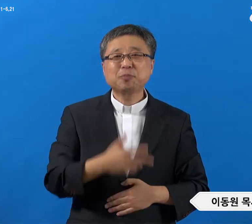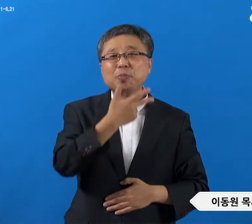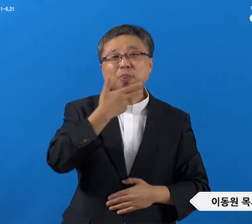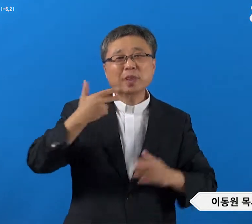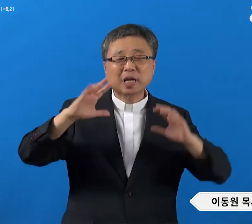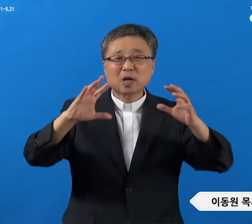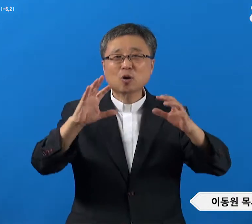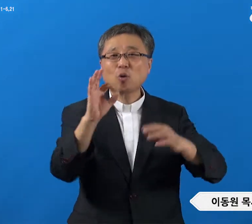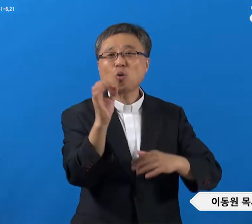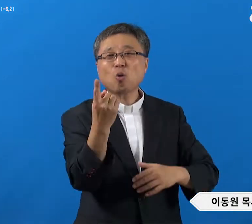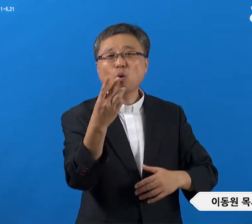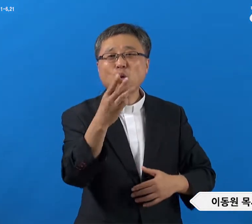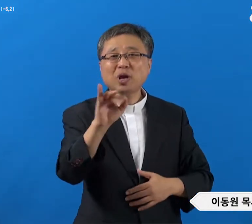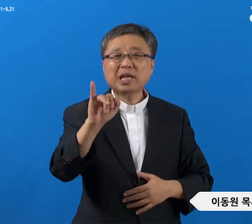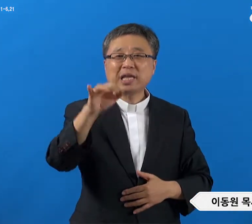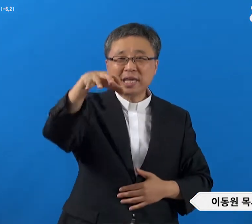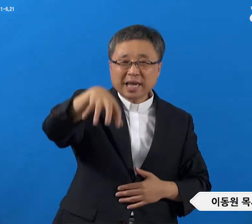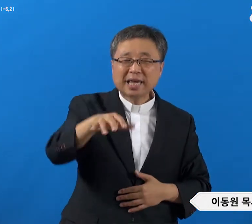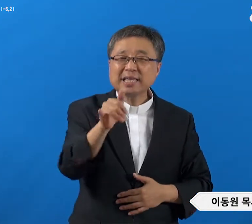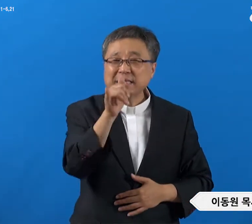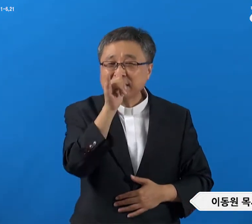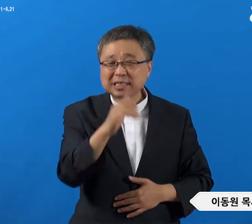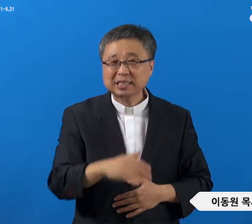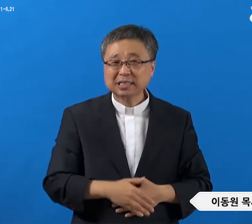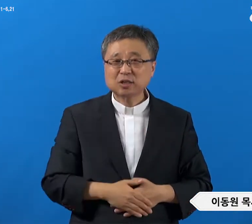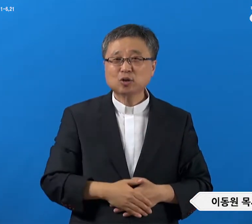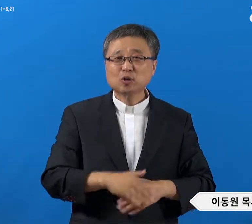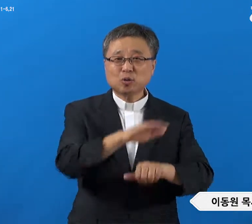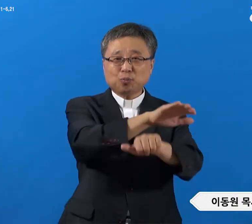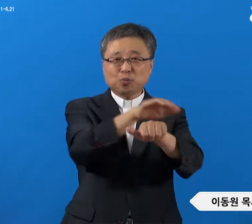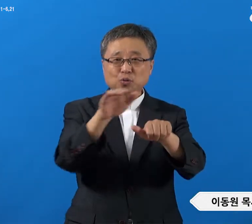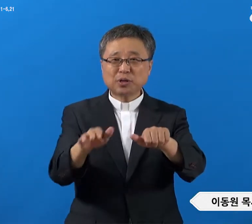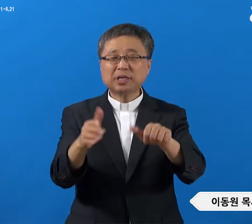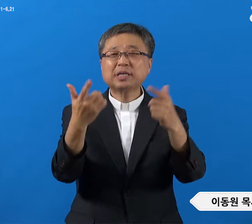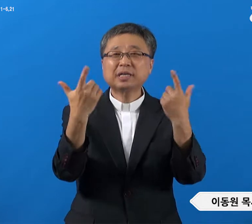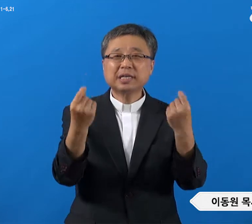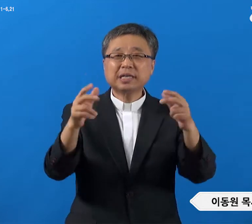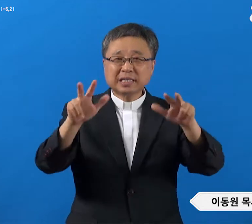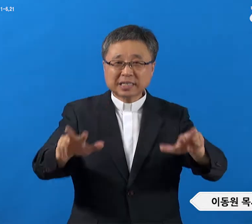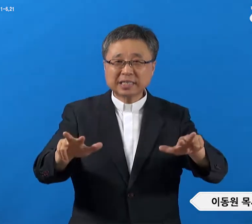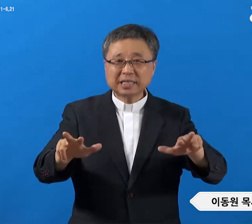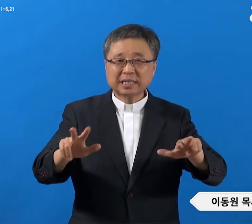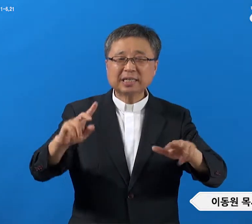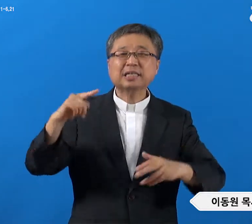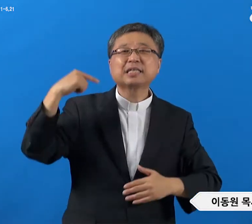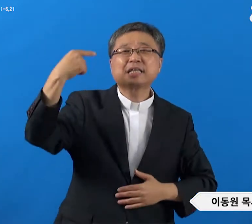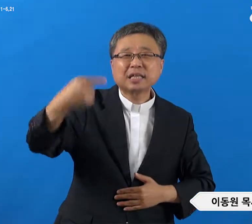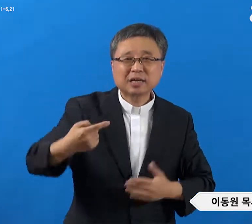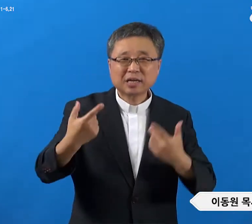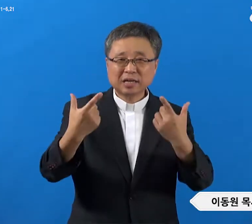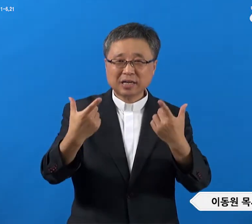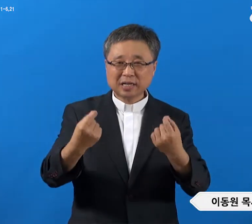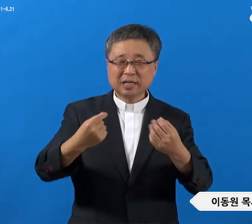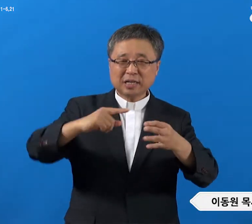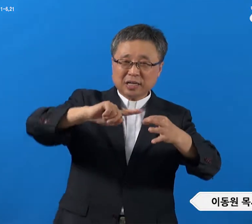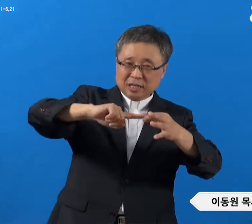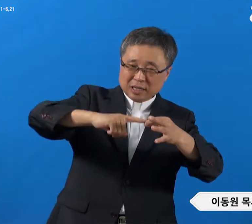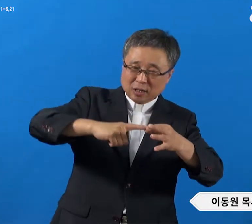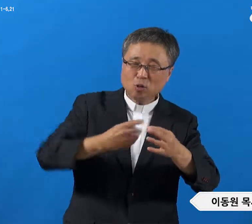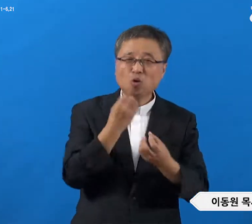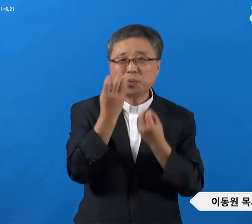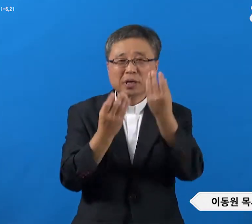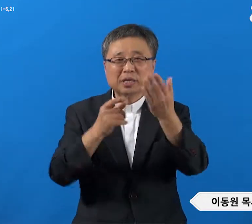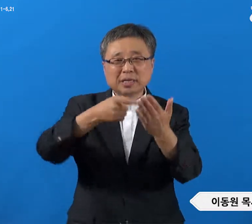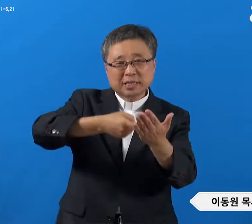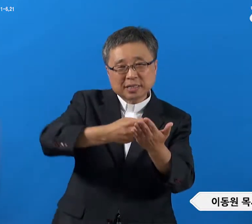영국 올리에 있는 그의 무덤 묘비에는 지금 다음과 같은 글귀가 그의 고백이